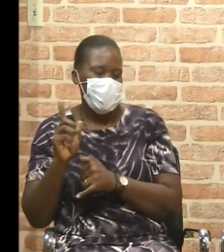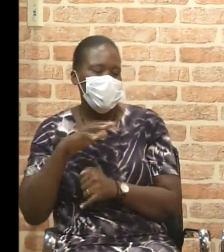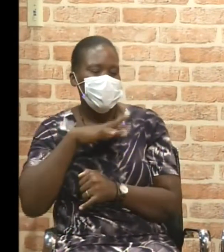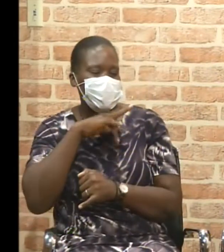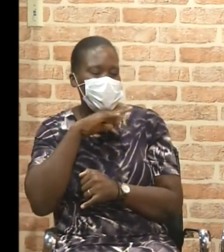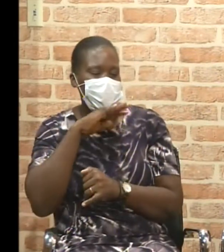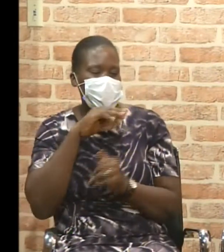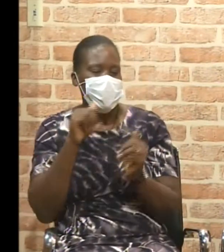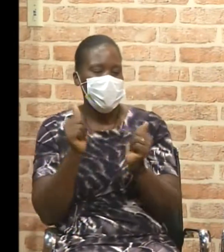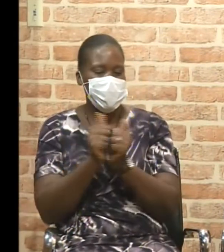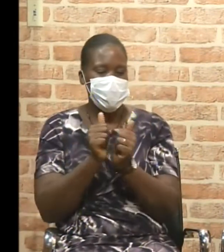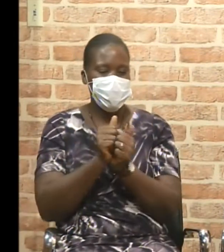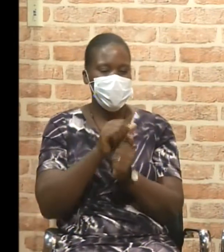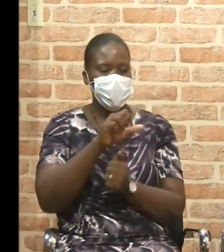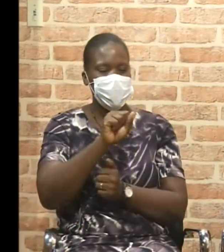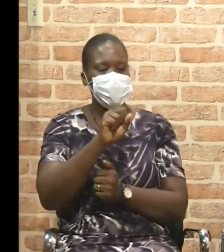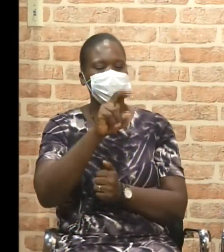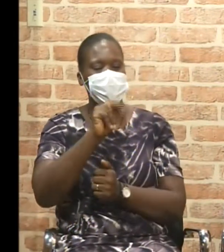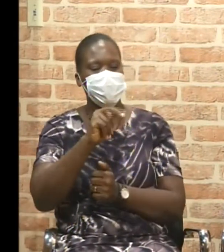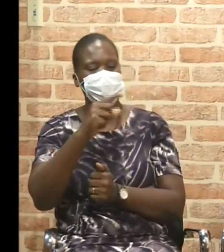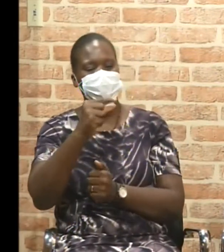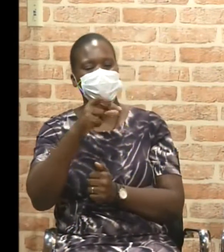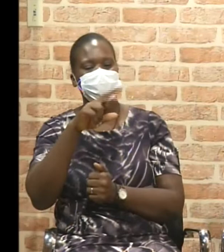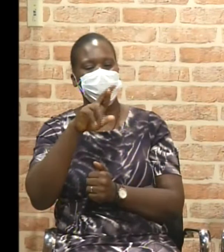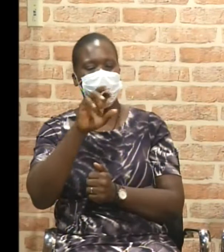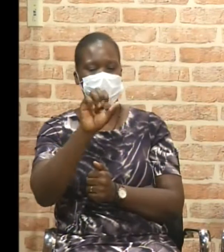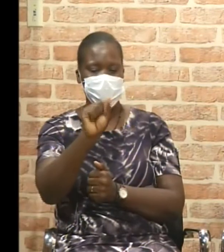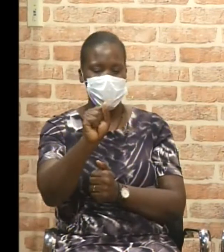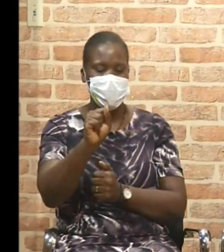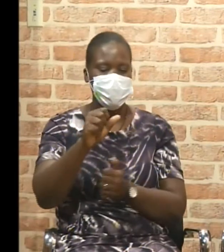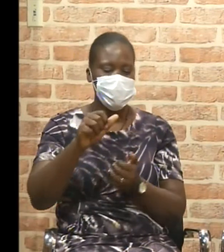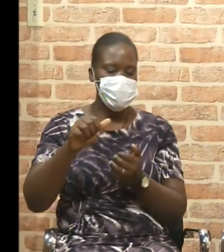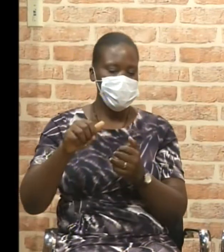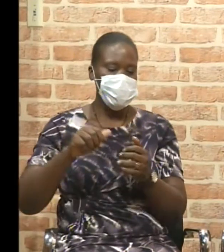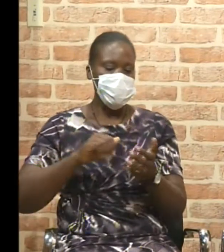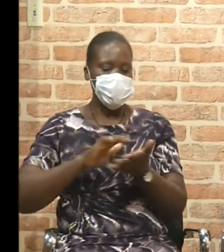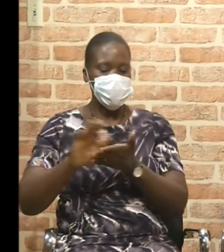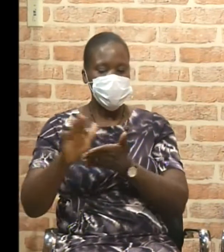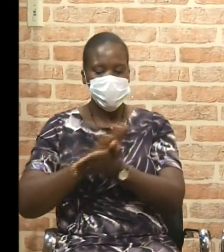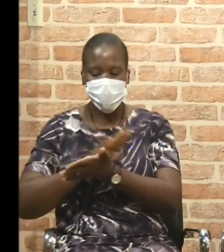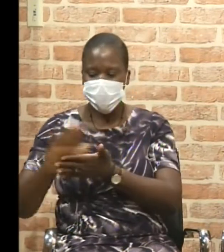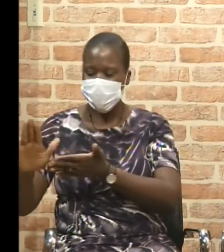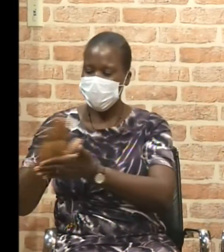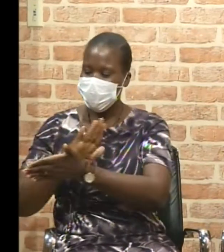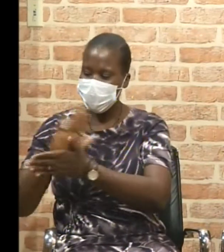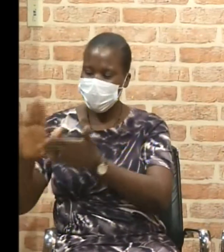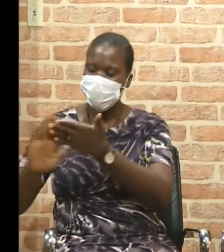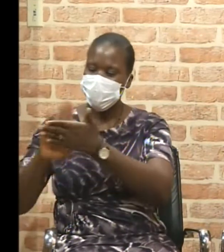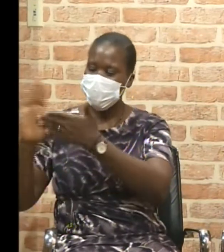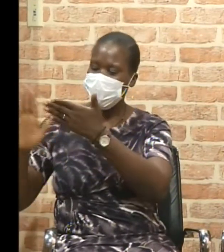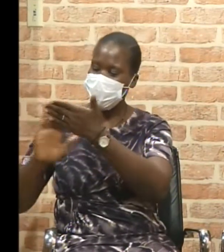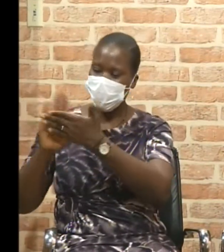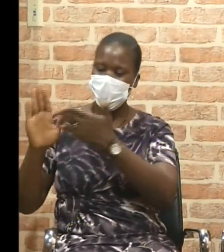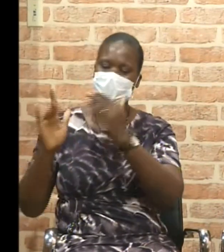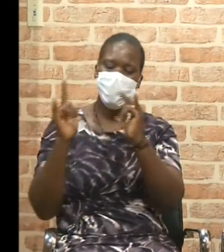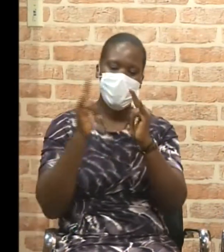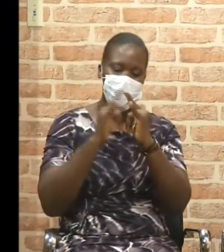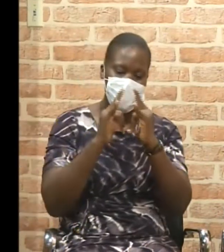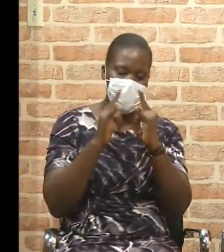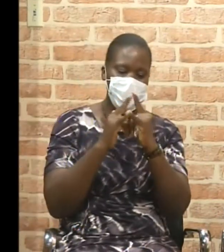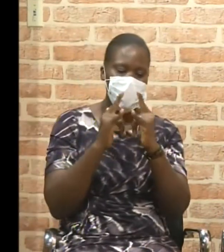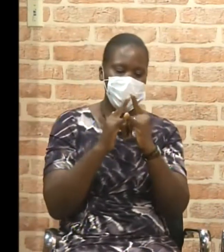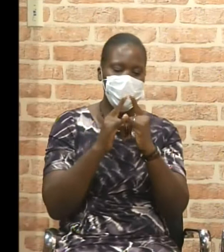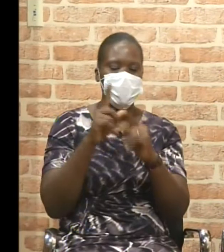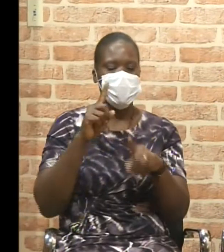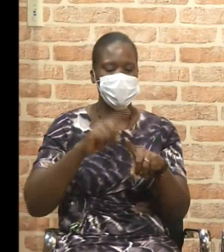SNGRS nous t'ai fait demande là yo t'ai nettoyer quand etc donc permettre que au moins gagne un minimum qui fait mais maintenant et puis t'ai